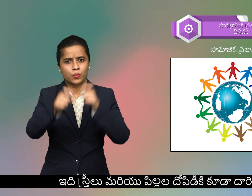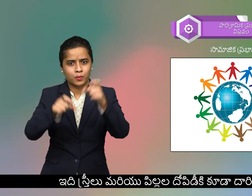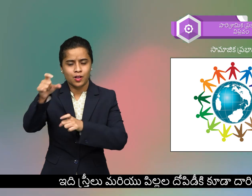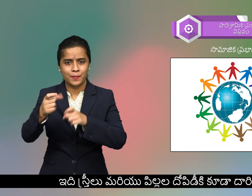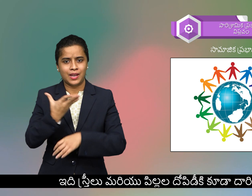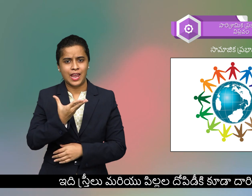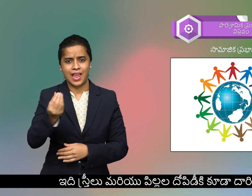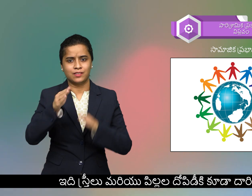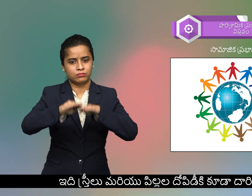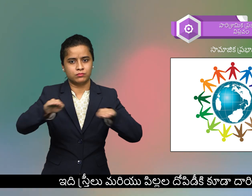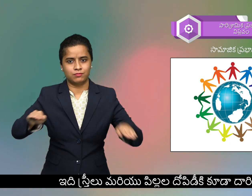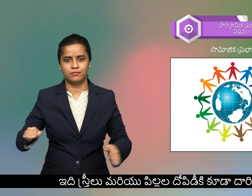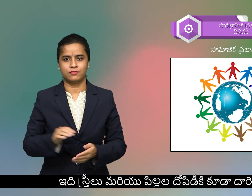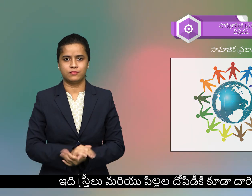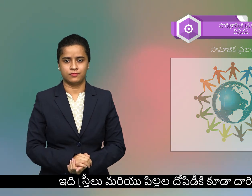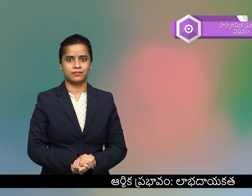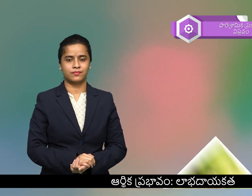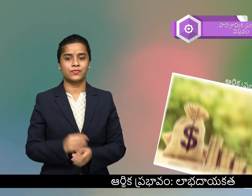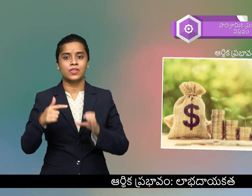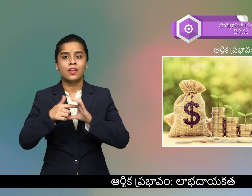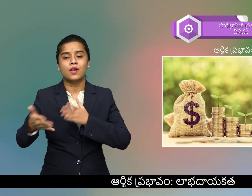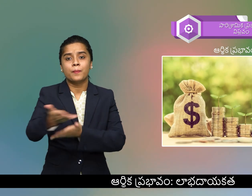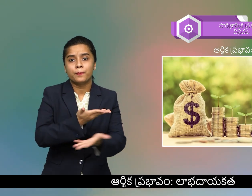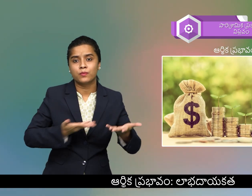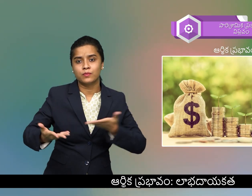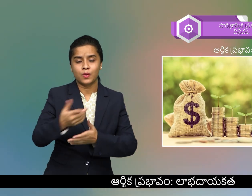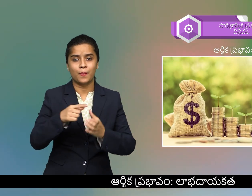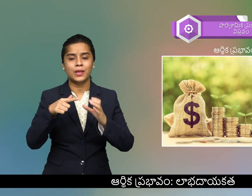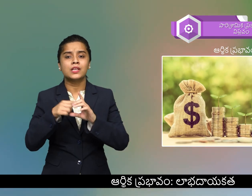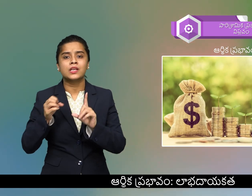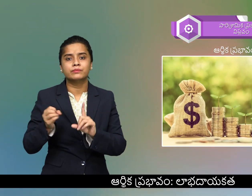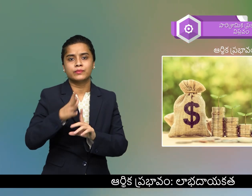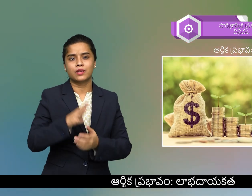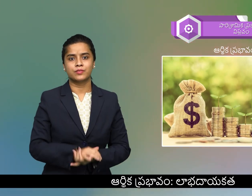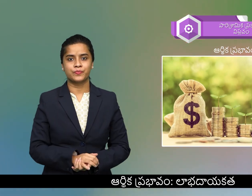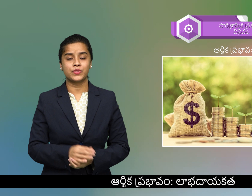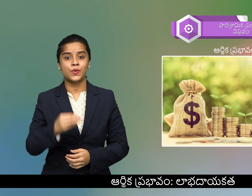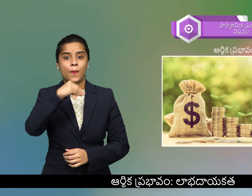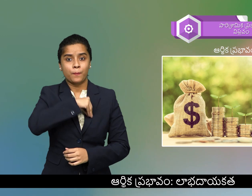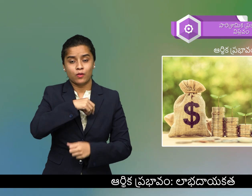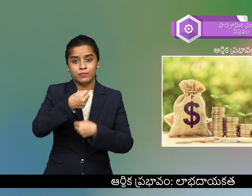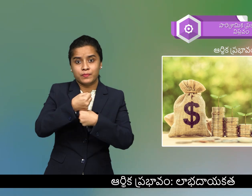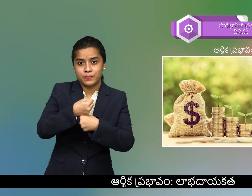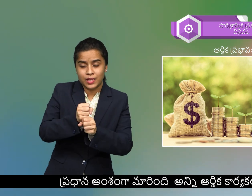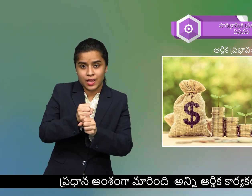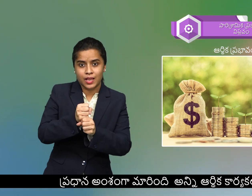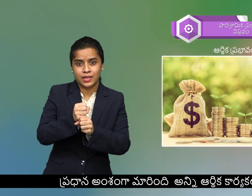దోపిడీకి కూడా దారితీసింది. 2. ఆర్థిక ప్రభావం. లాభదాయకత ప్రధాన